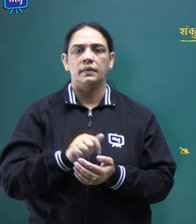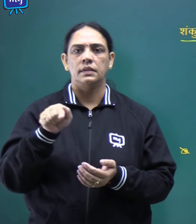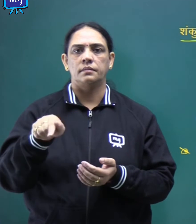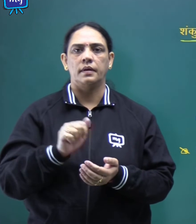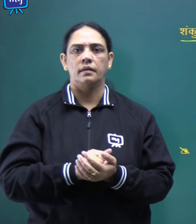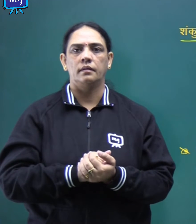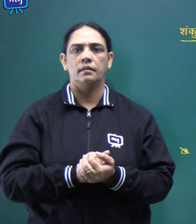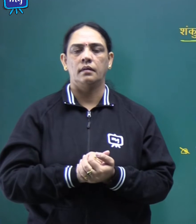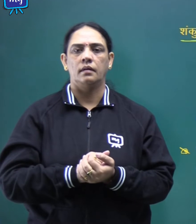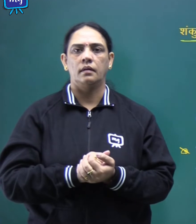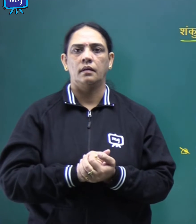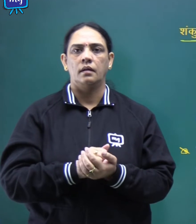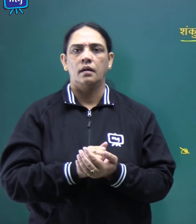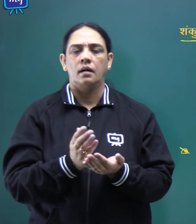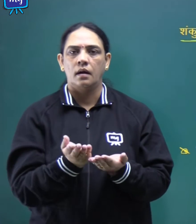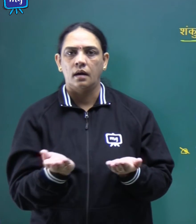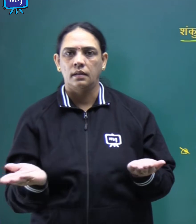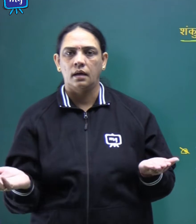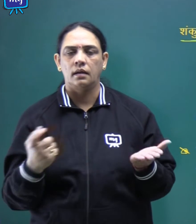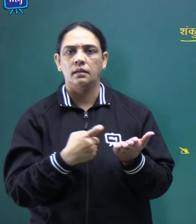जिसमें आधार की त्रिज्या